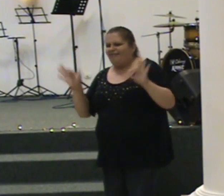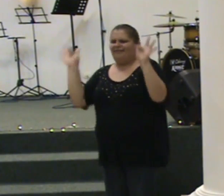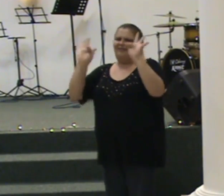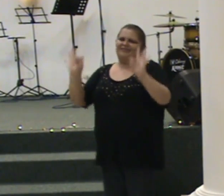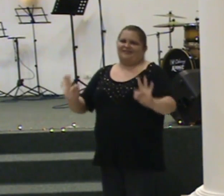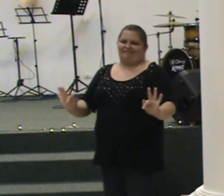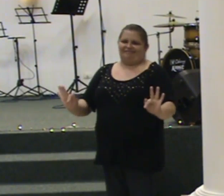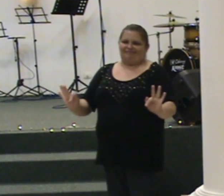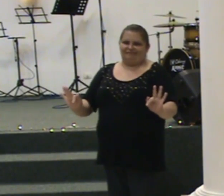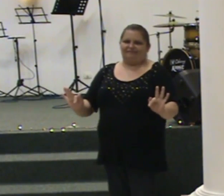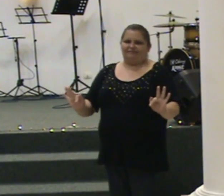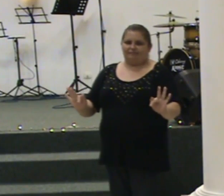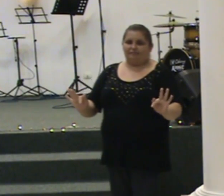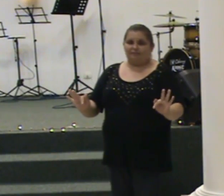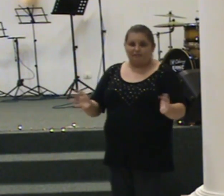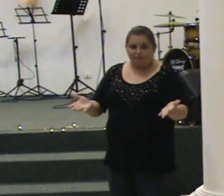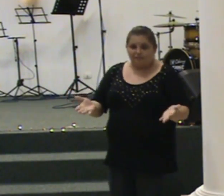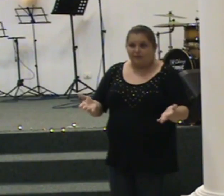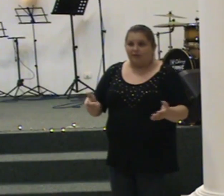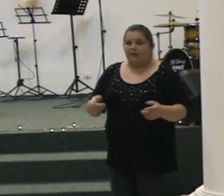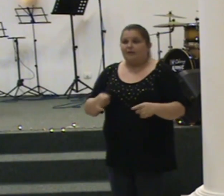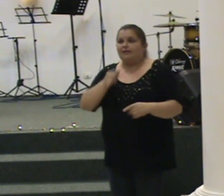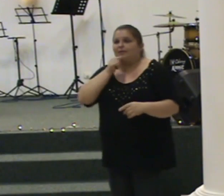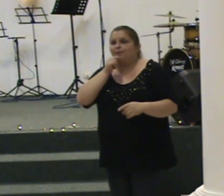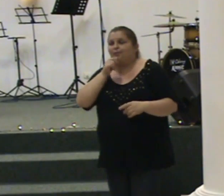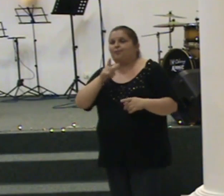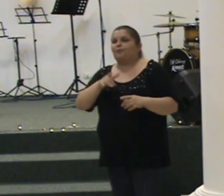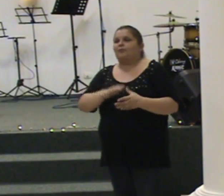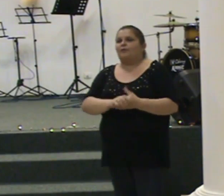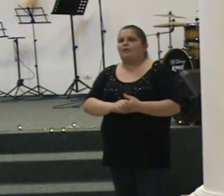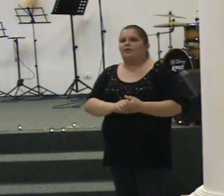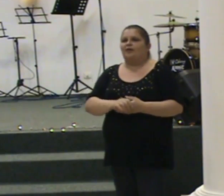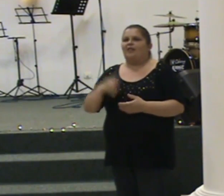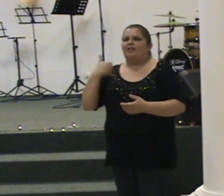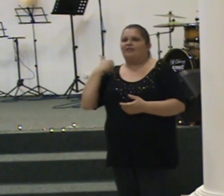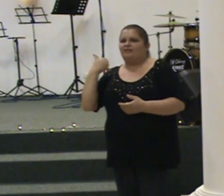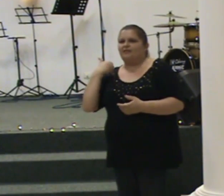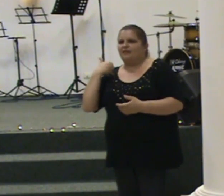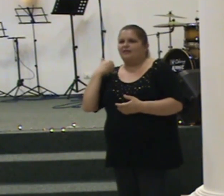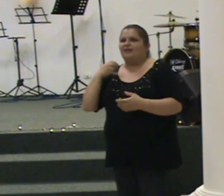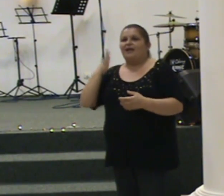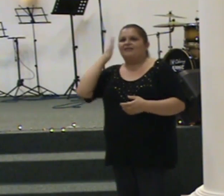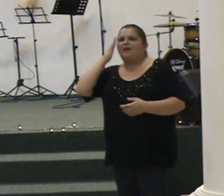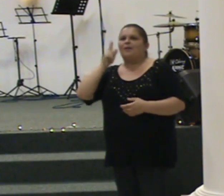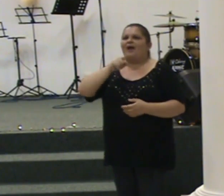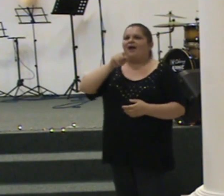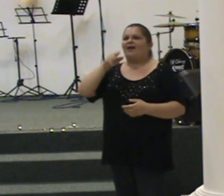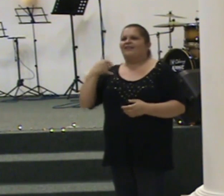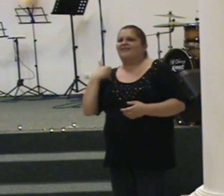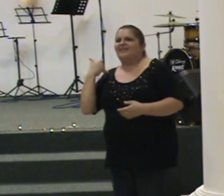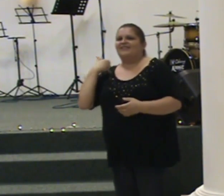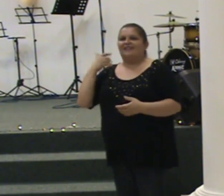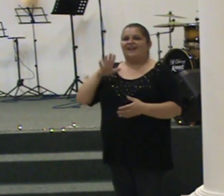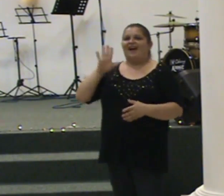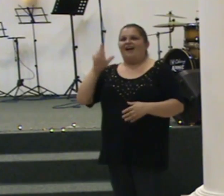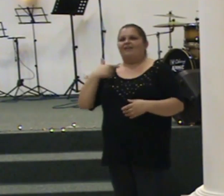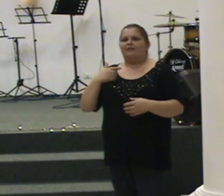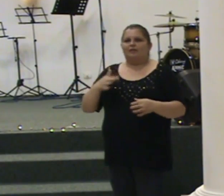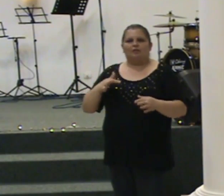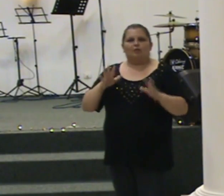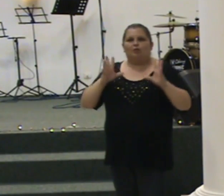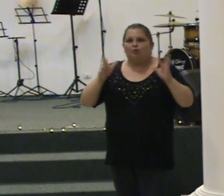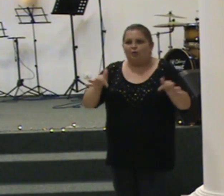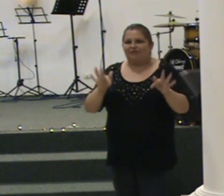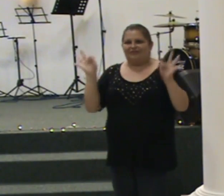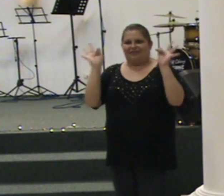aniversário. Então, quando nós temos aqui um aniversariante, que nós estamos sabendo que o irmão está fazendo aniversário, é